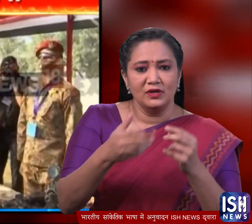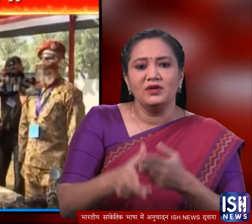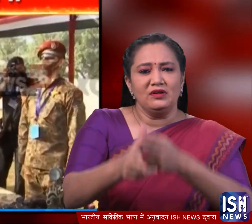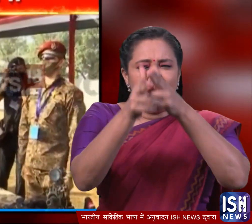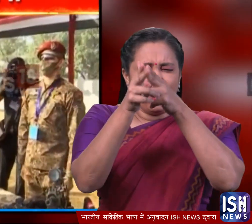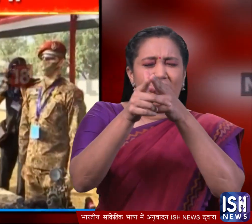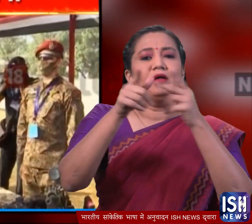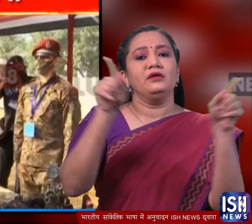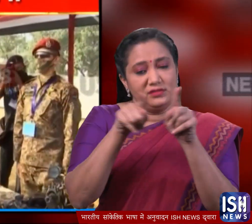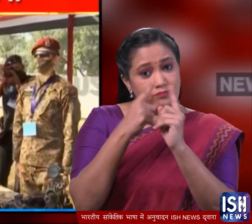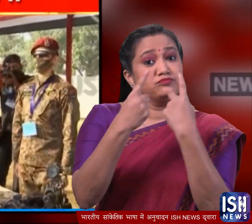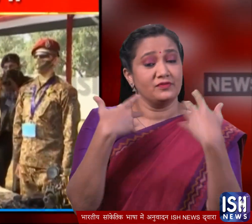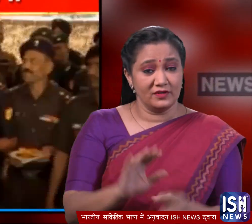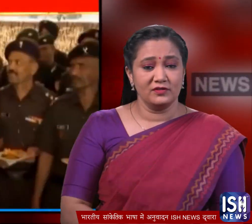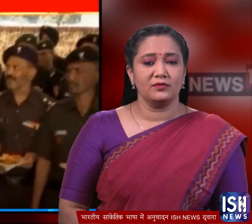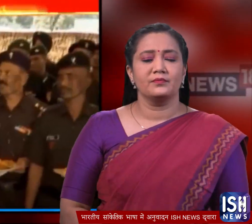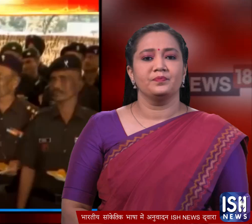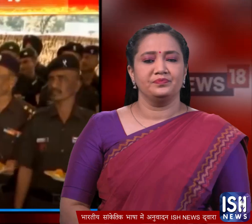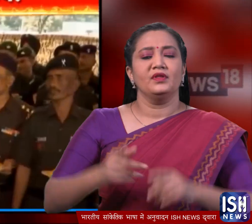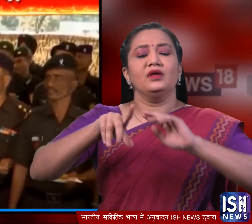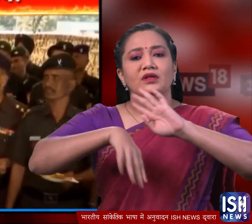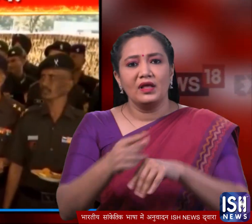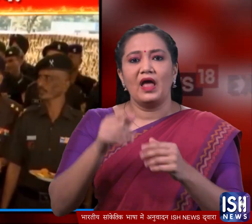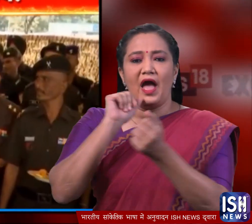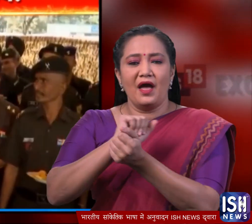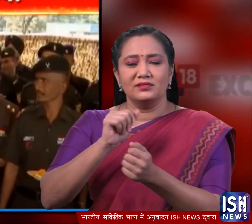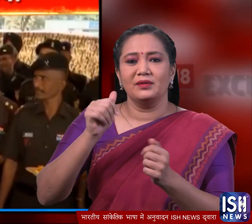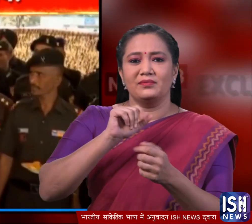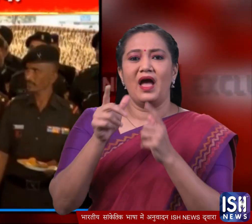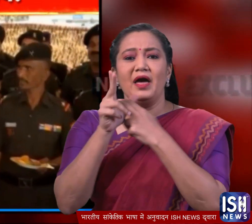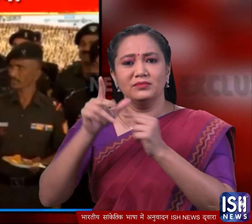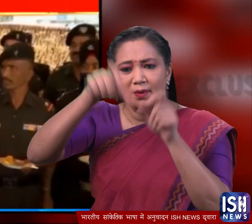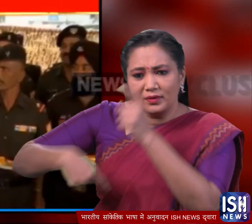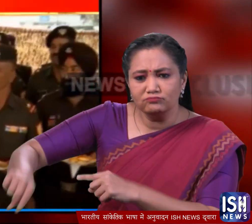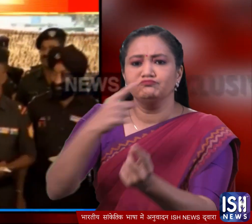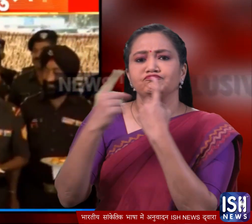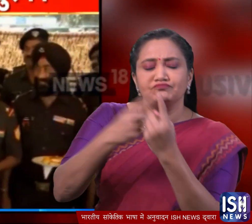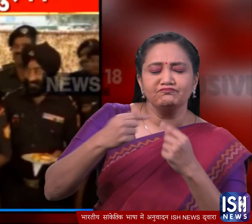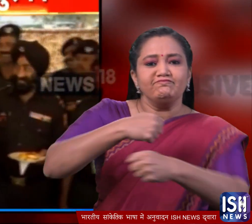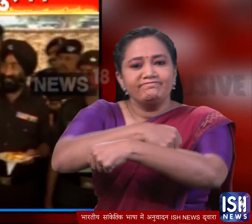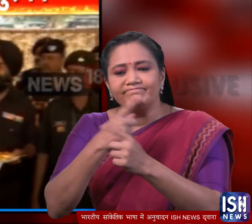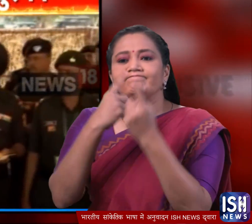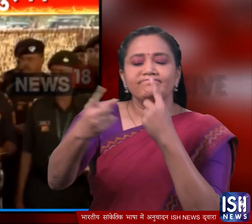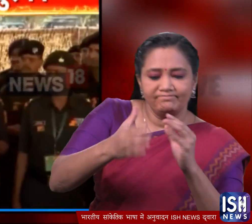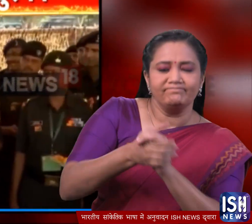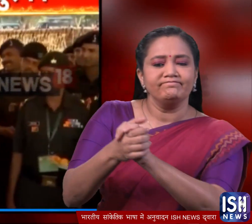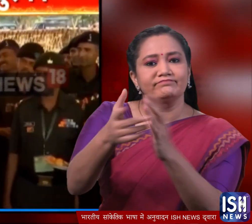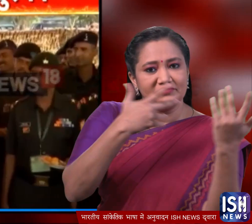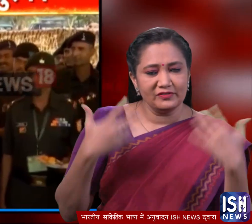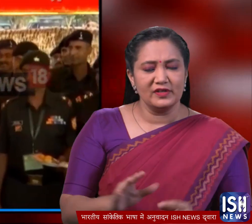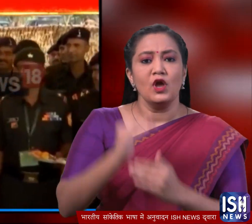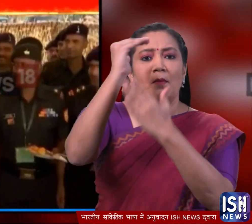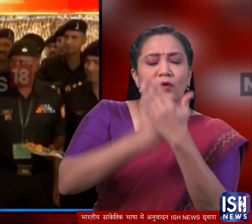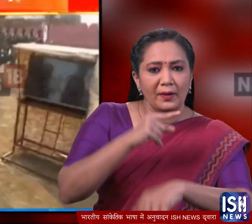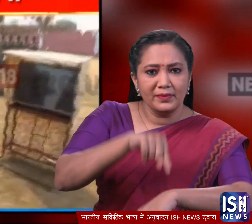ने एक मशीन गन उठाई और उससे निशाना साधकर भी देखा। जिसके बाद वो वहां मौजूद सेना के जवानों के बीच पहुंचे और उनसे गर्मजोशी से मिले। इससे पहले